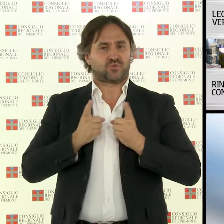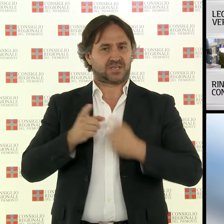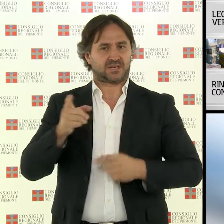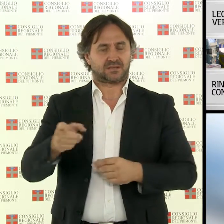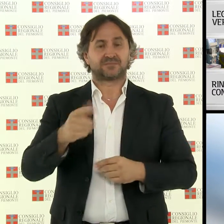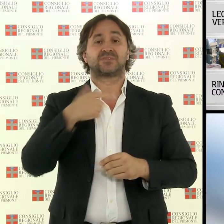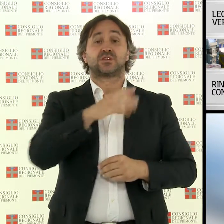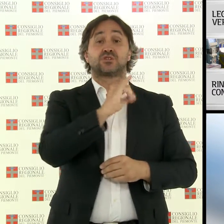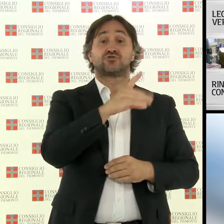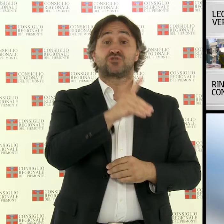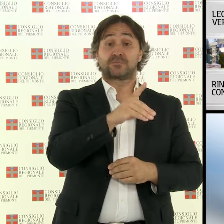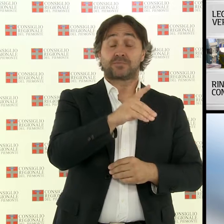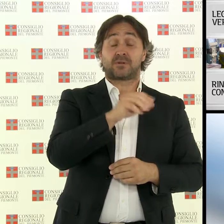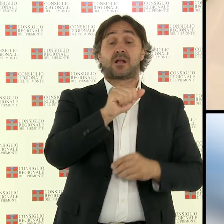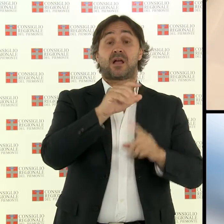con il CIF ILO.